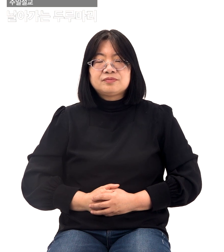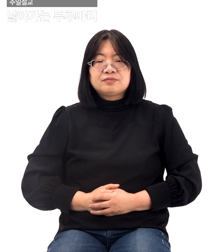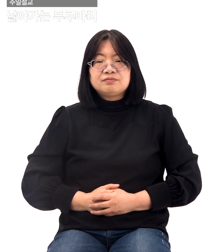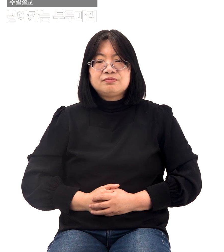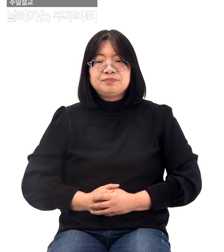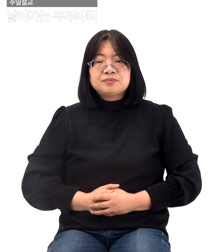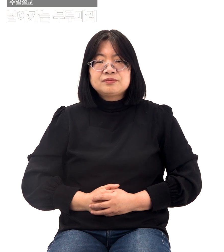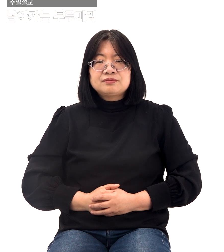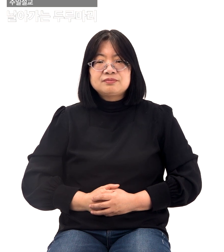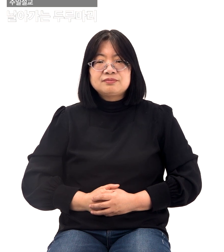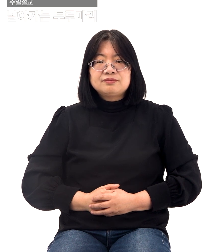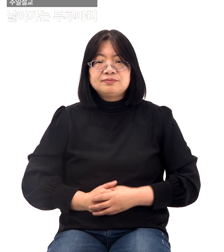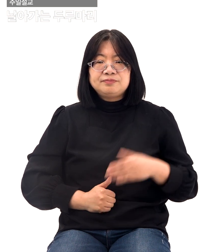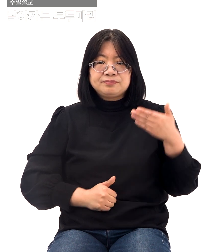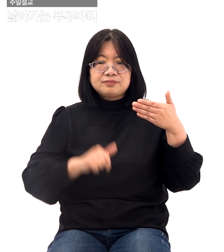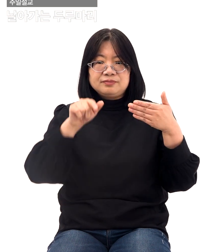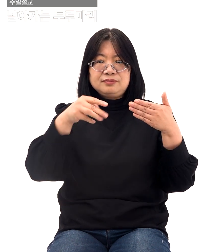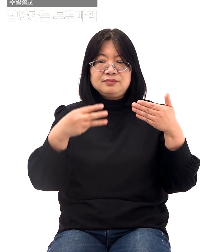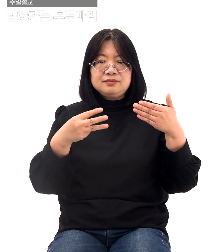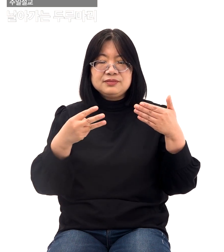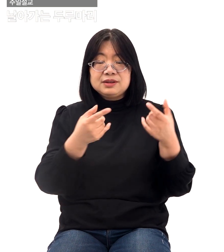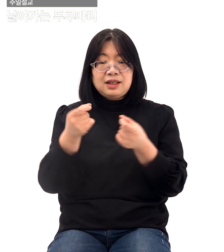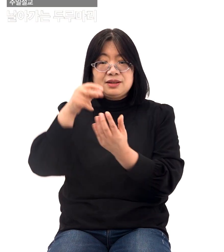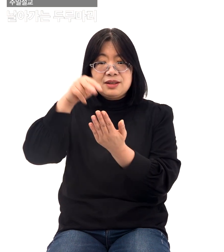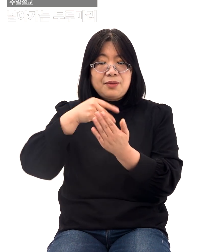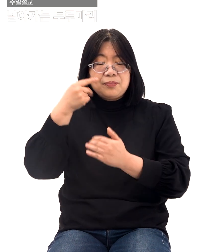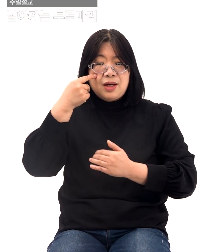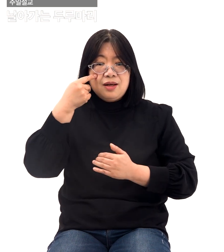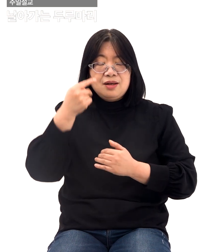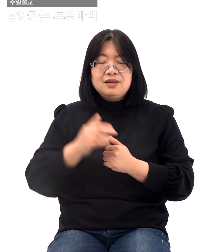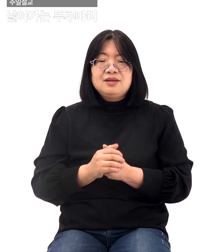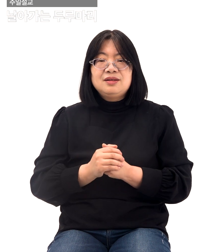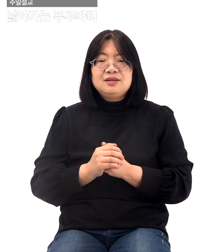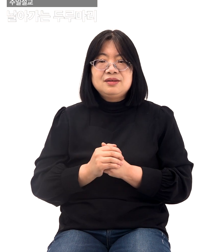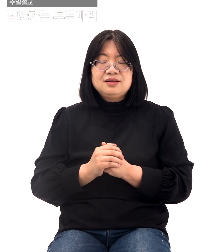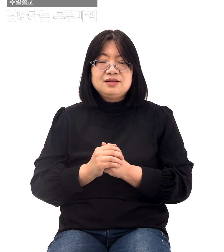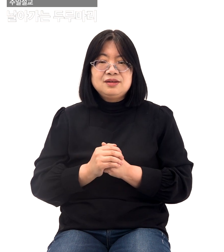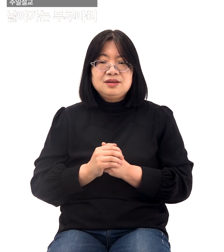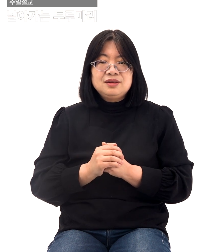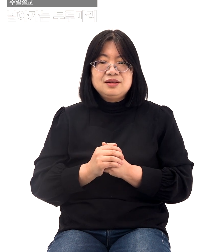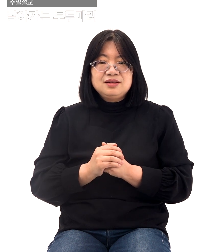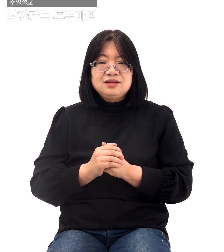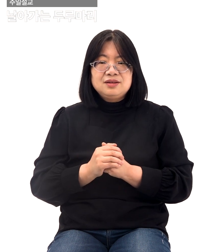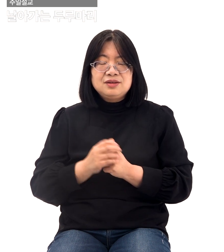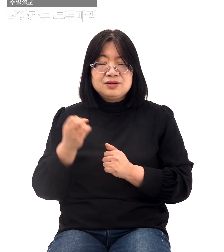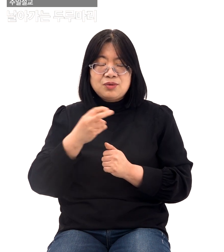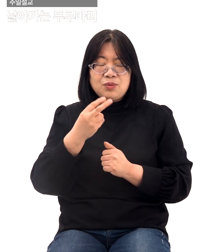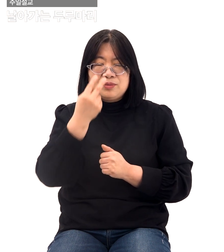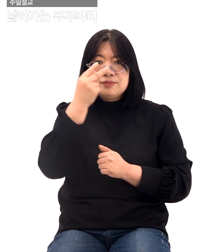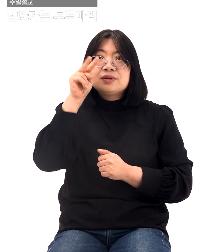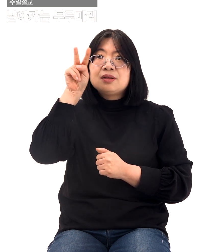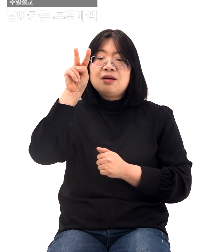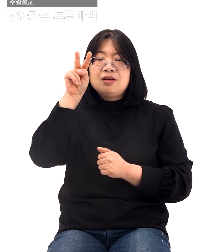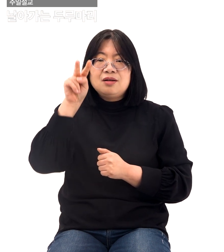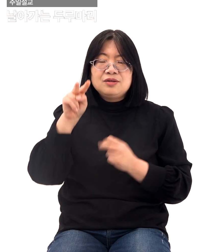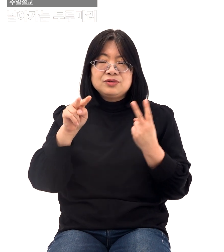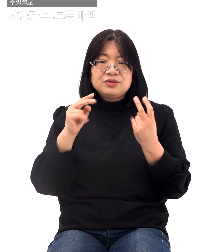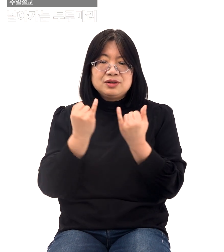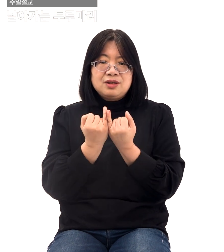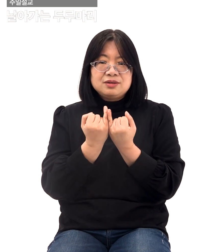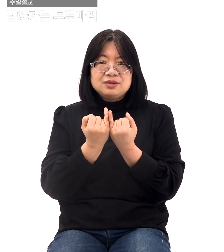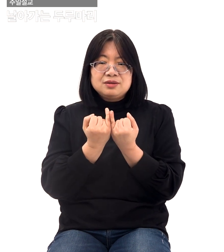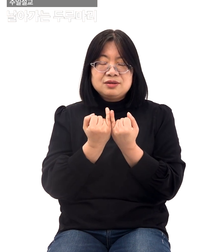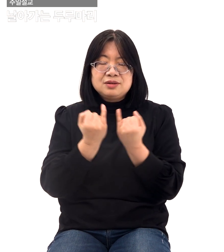해서 이제 9절 여러분 한번 같이 읽어볼까요? 거의 다 왔어요. 시작. 내가 또 눈을 들어 본즉 두